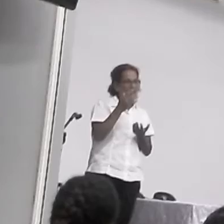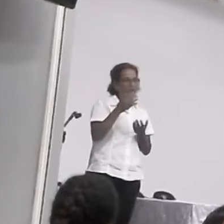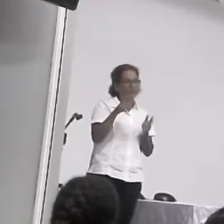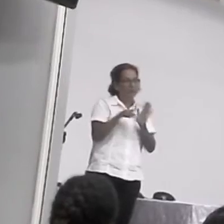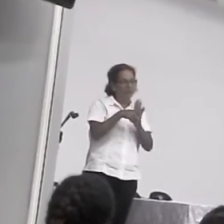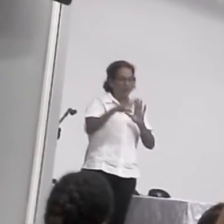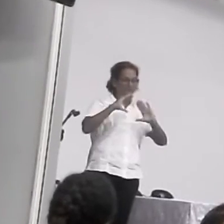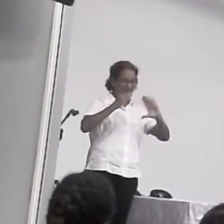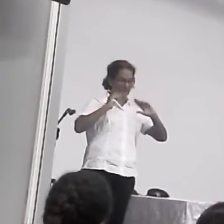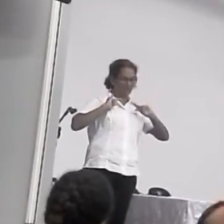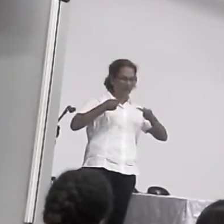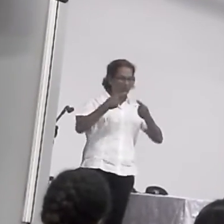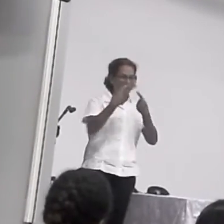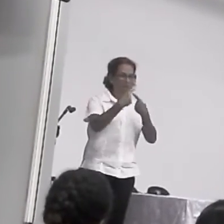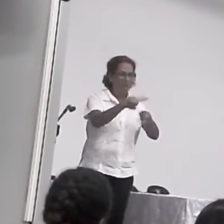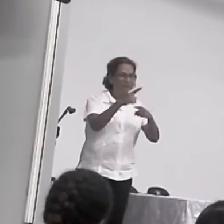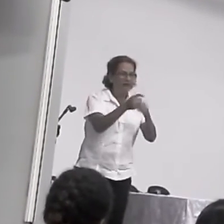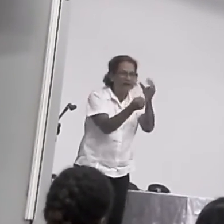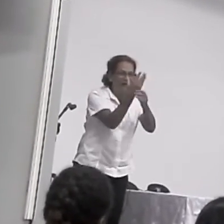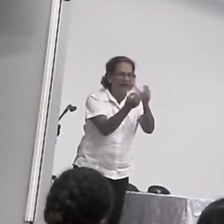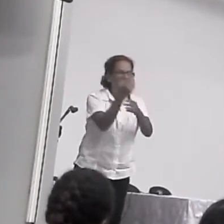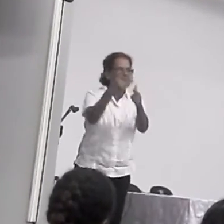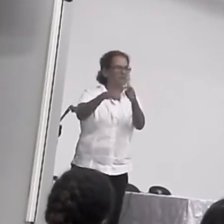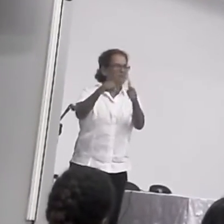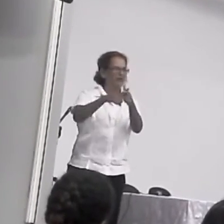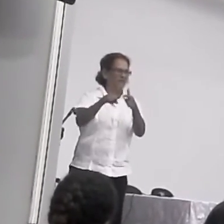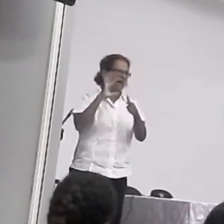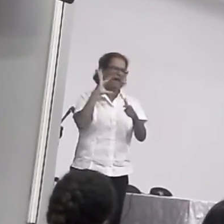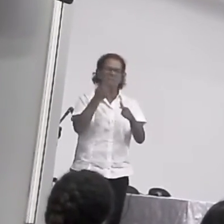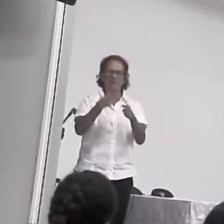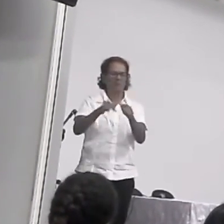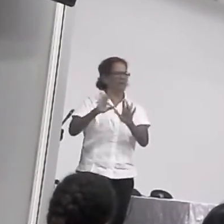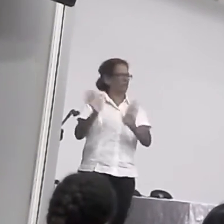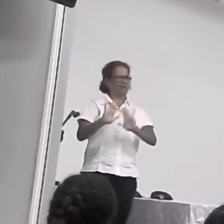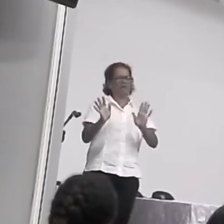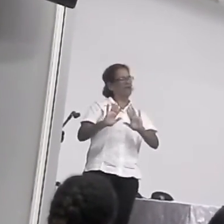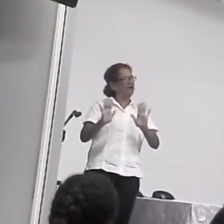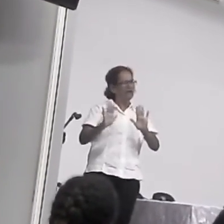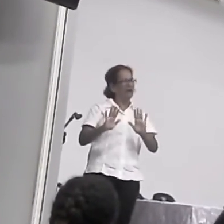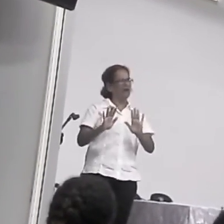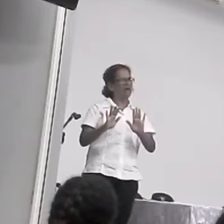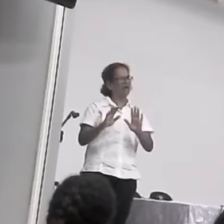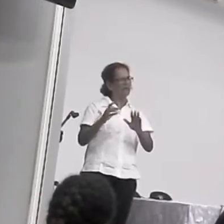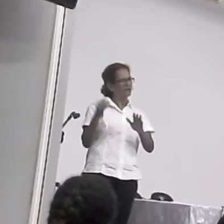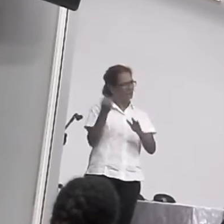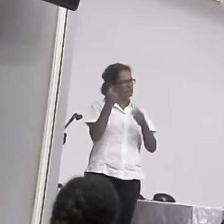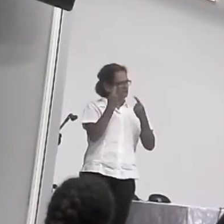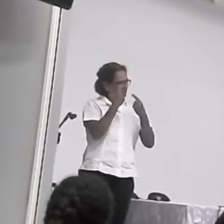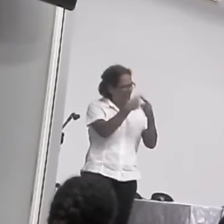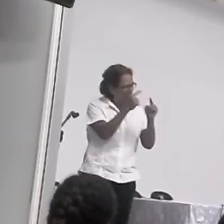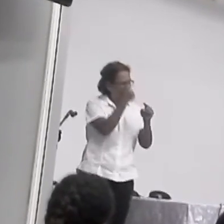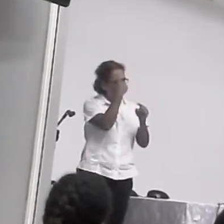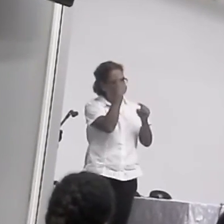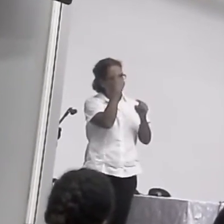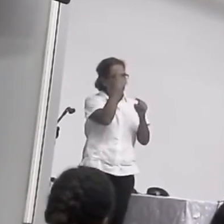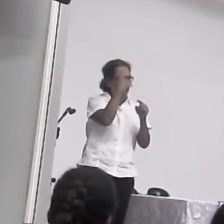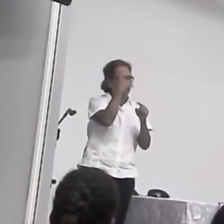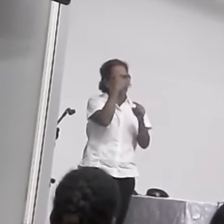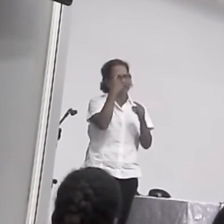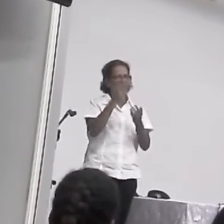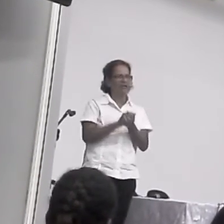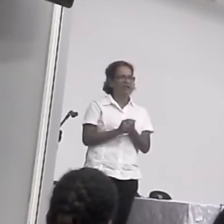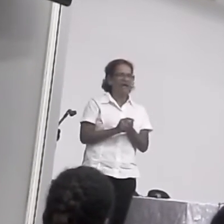uma imagem do mundo mais complexo, até mais complicado, em vez de resolver